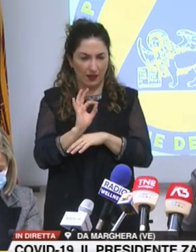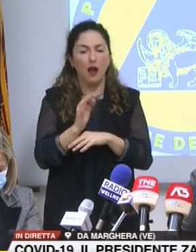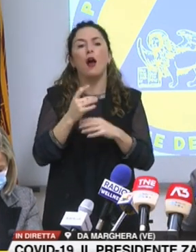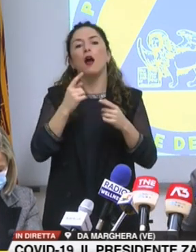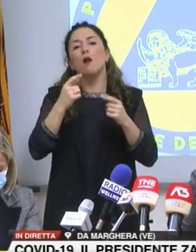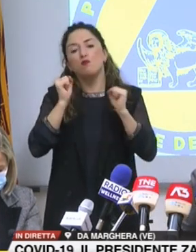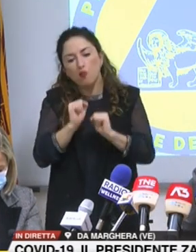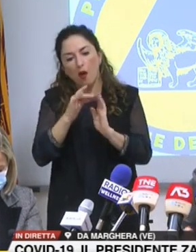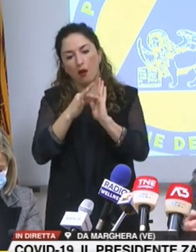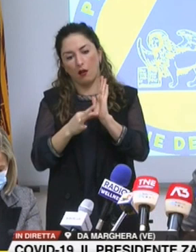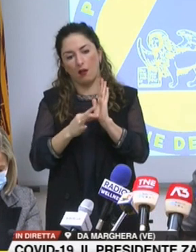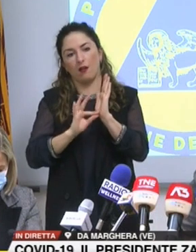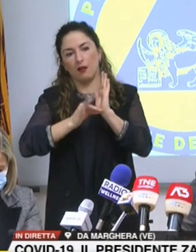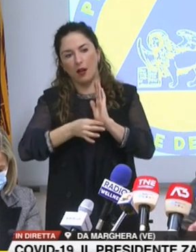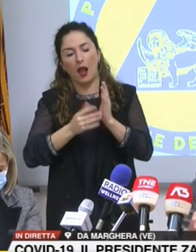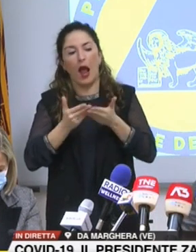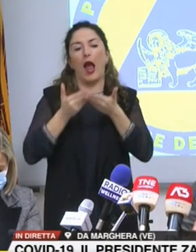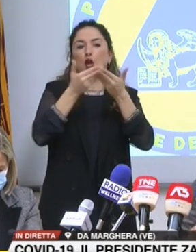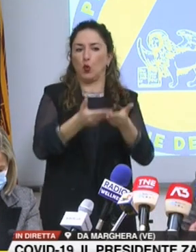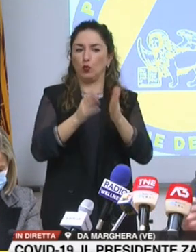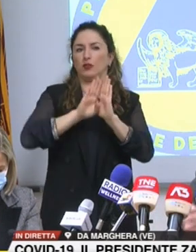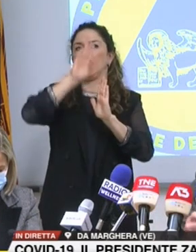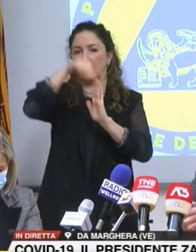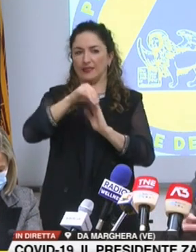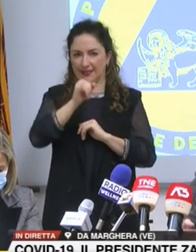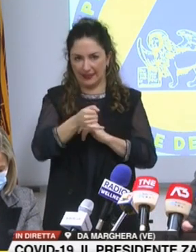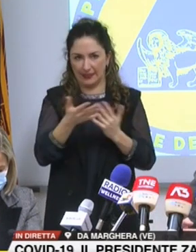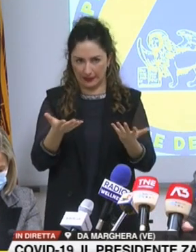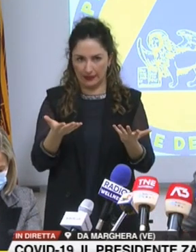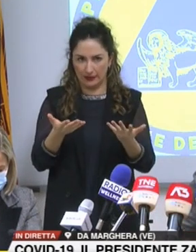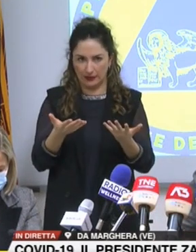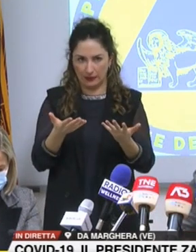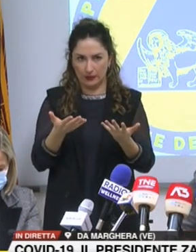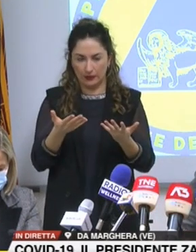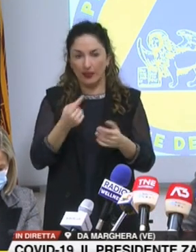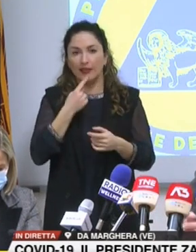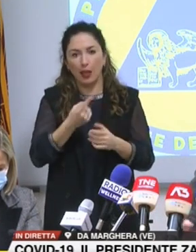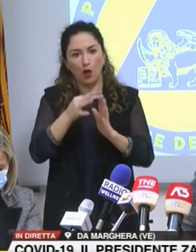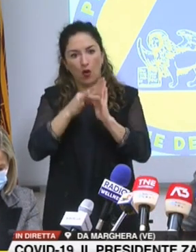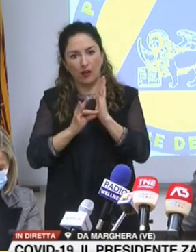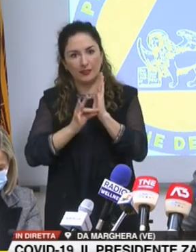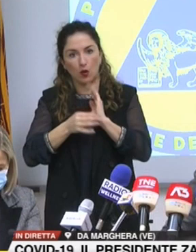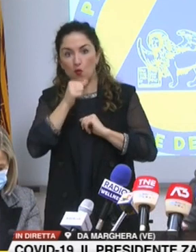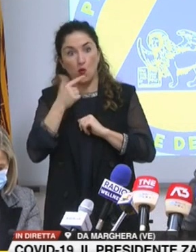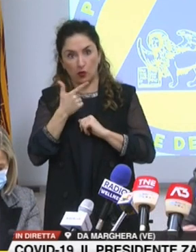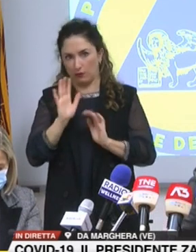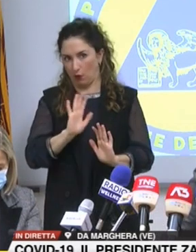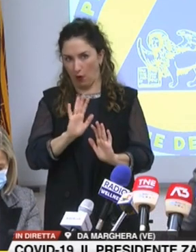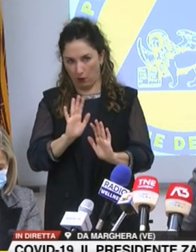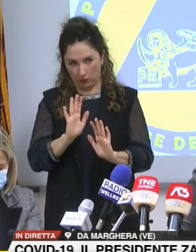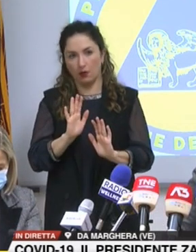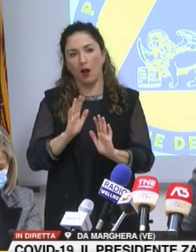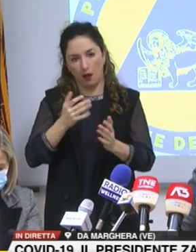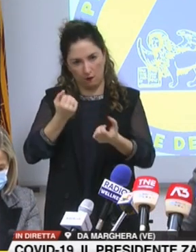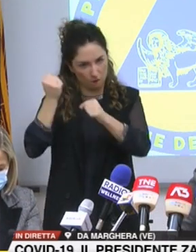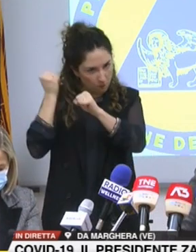non ve lo so dire, e non sto neanche escludendo che le restrizioni non servano, assolutamente, fondamentale perché